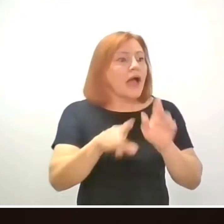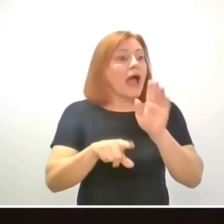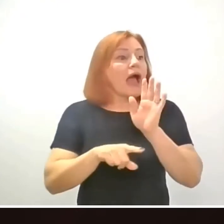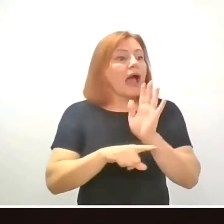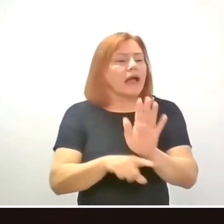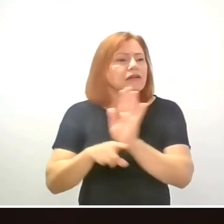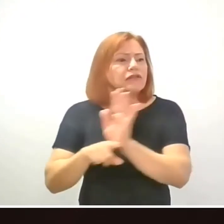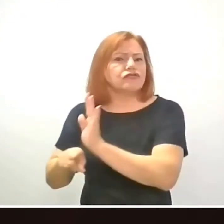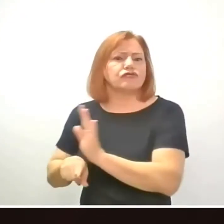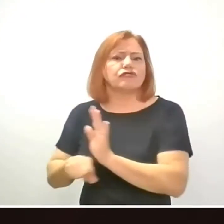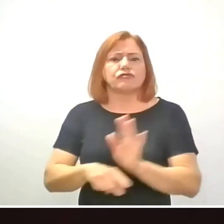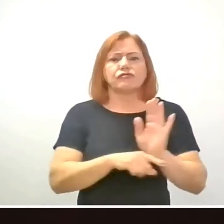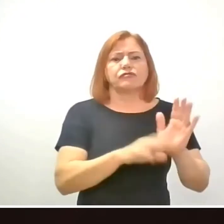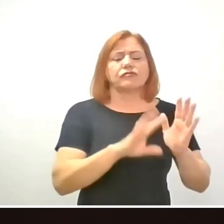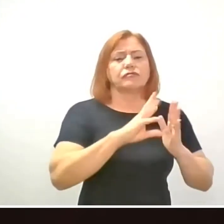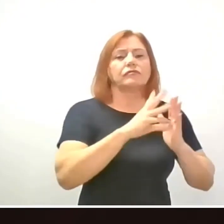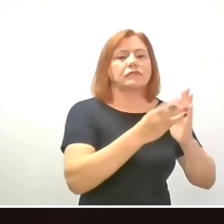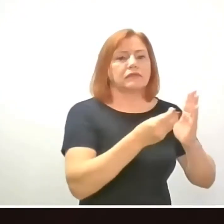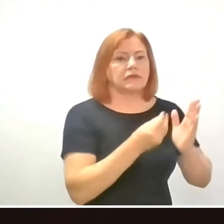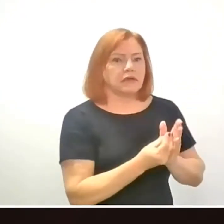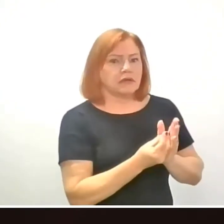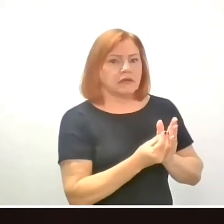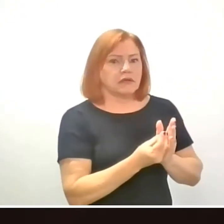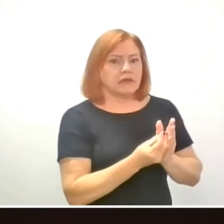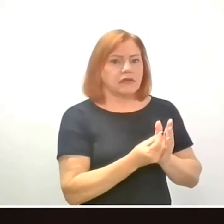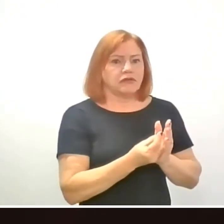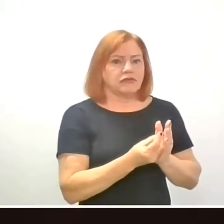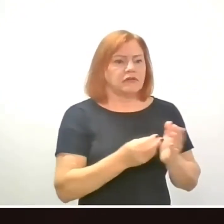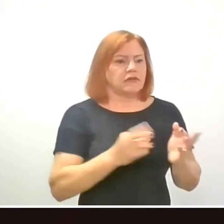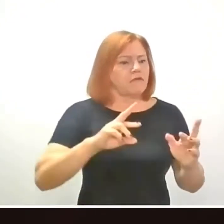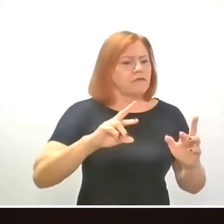essa diferenciação entre bispos